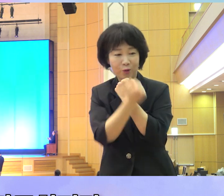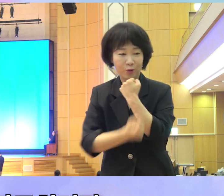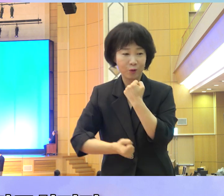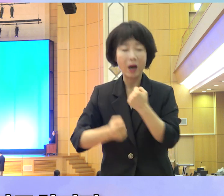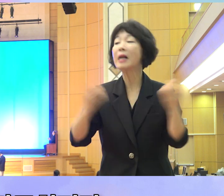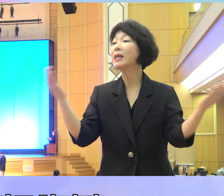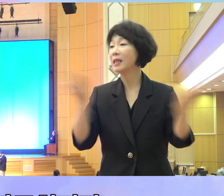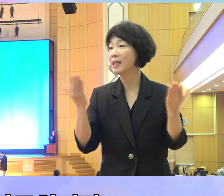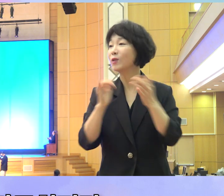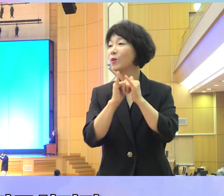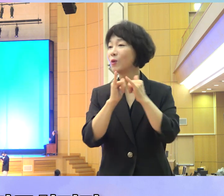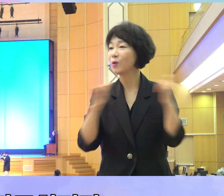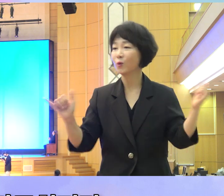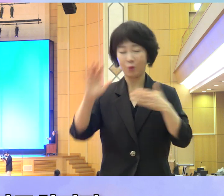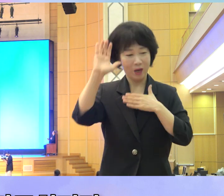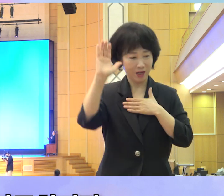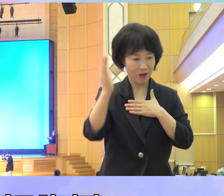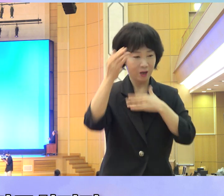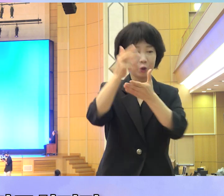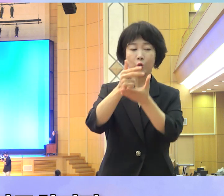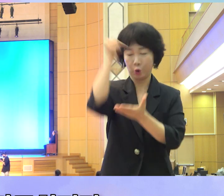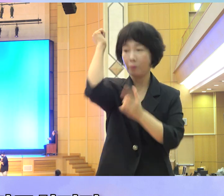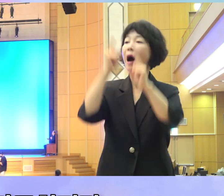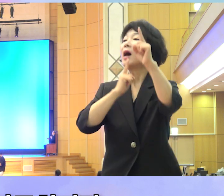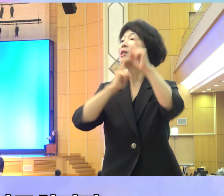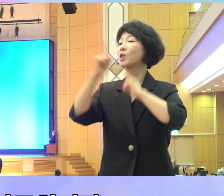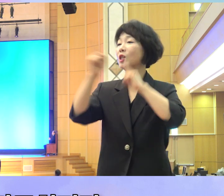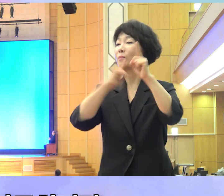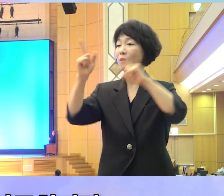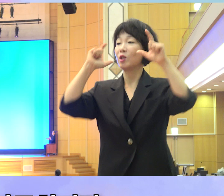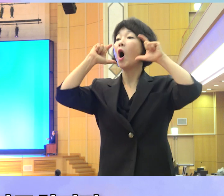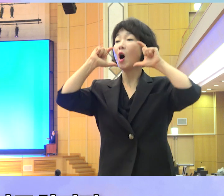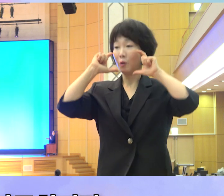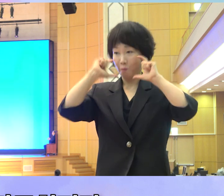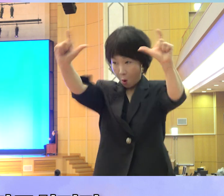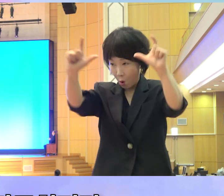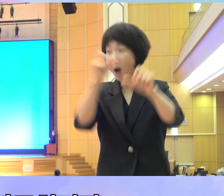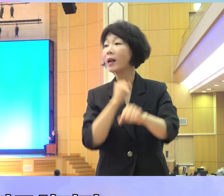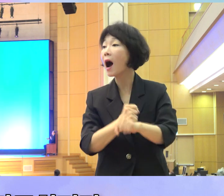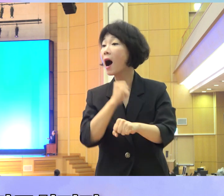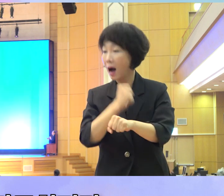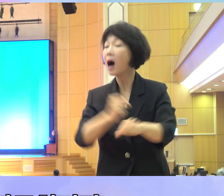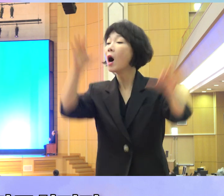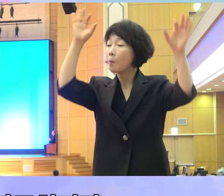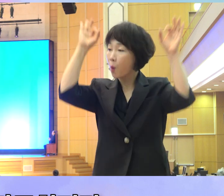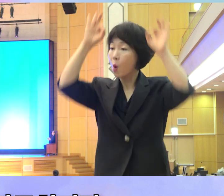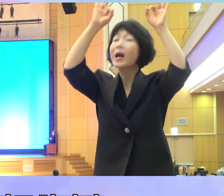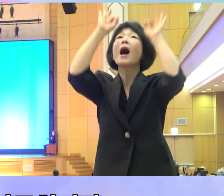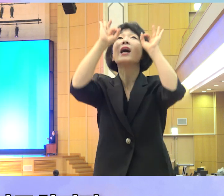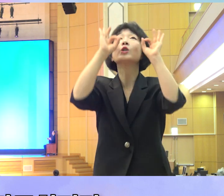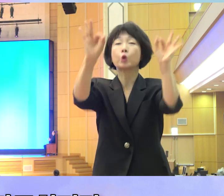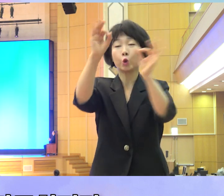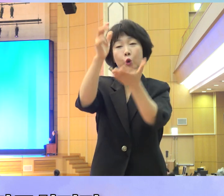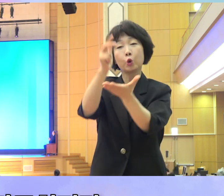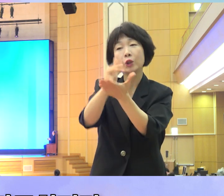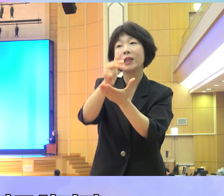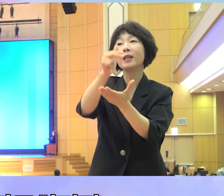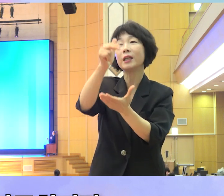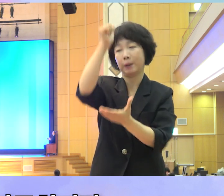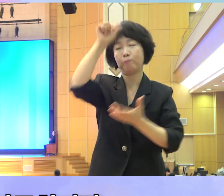우리는 주수할 일꾼 되어 주 말씀 선포하라.